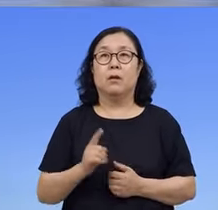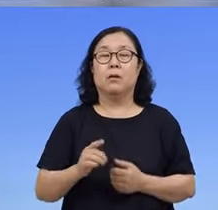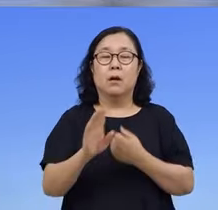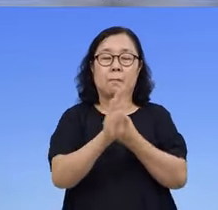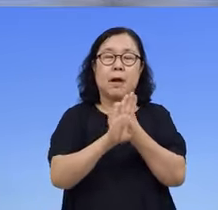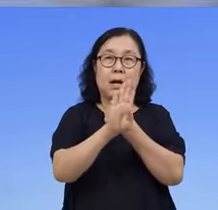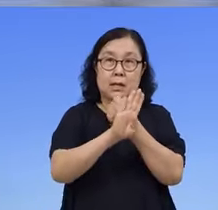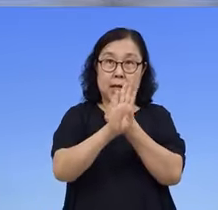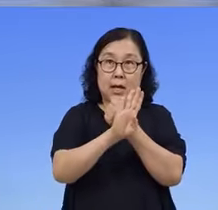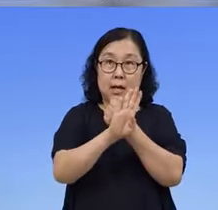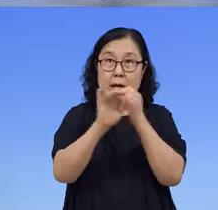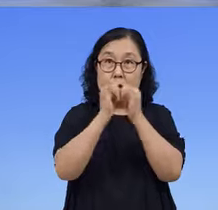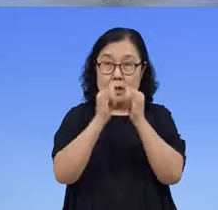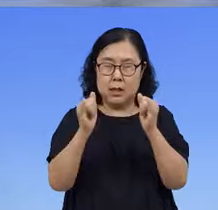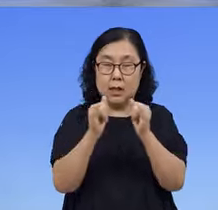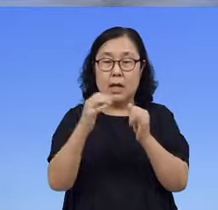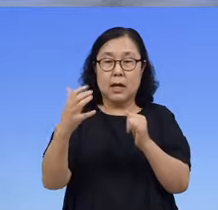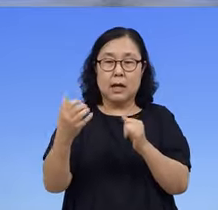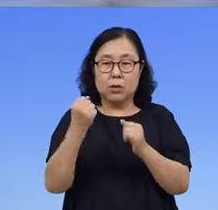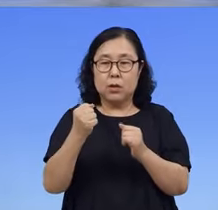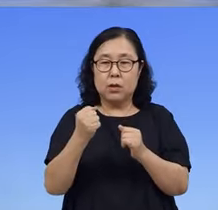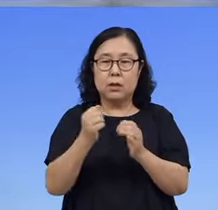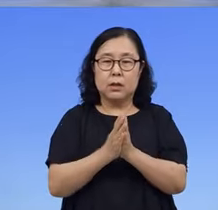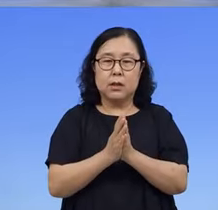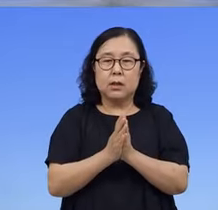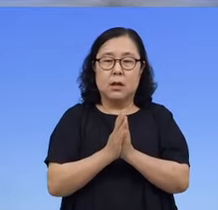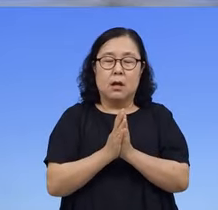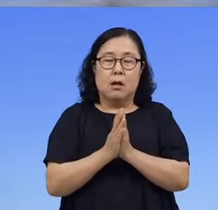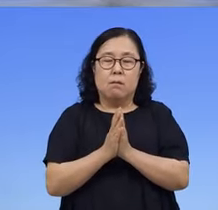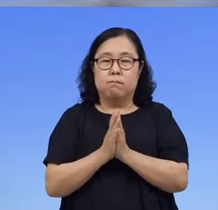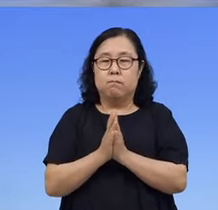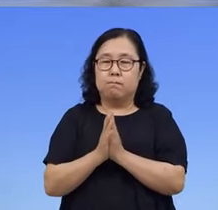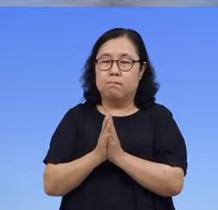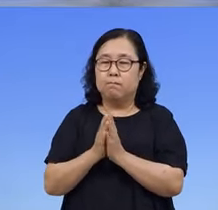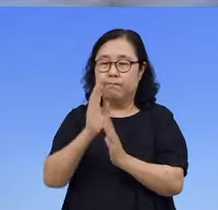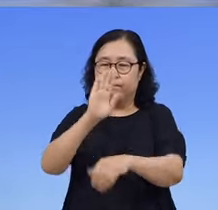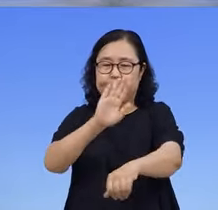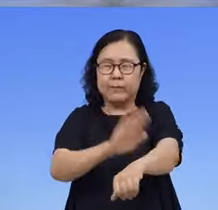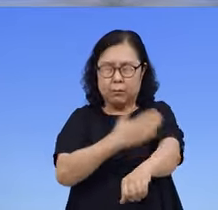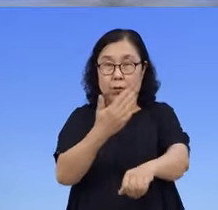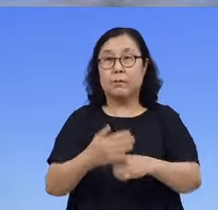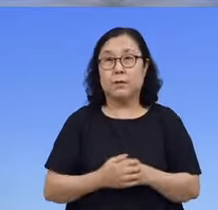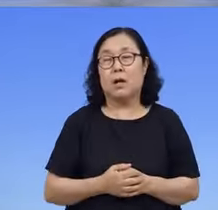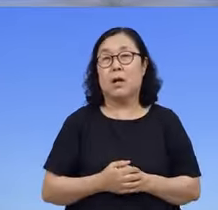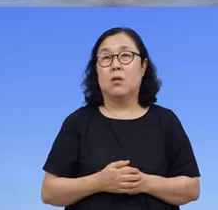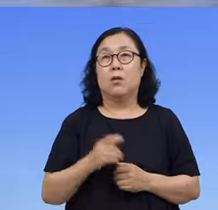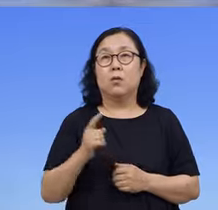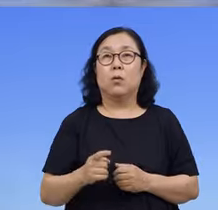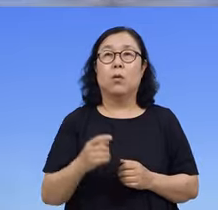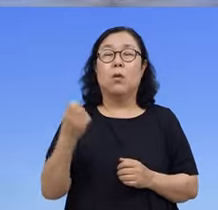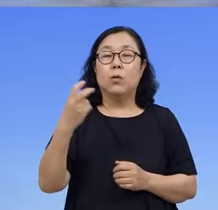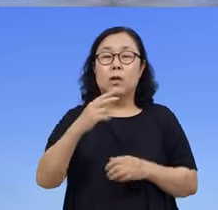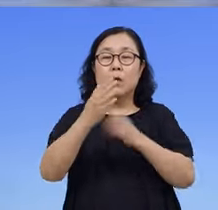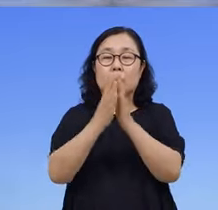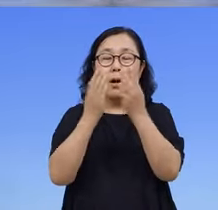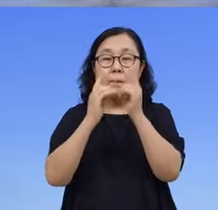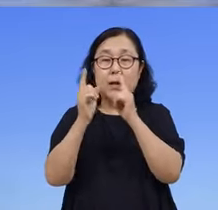이게 그 바리새인들이 가지고 있는 치명적인 잘못이고요. 그런가 하면은 오늘 본문에서 발견하는